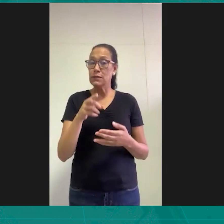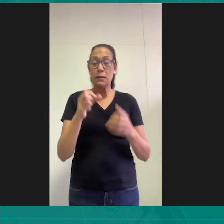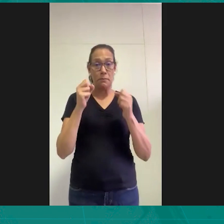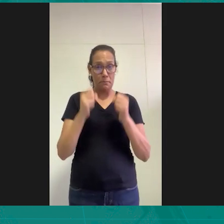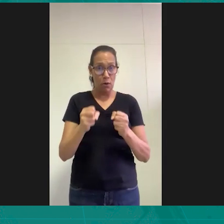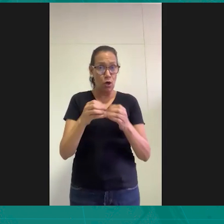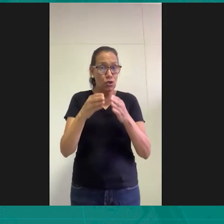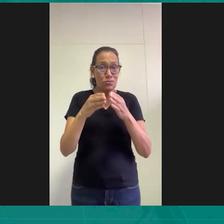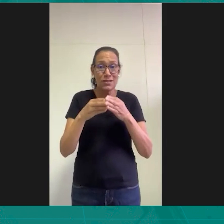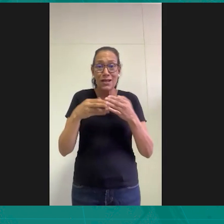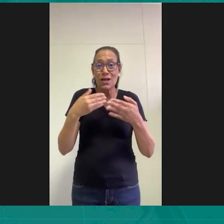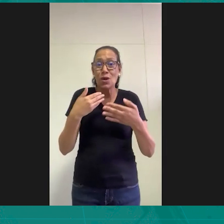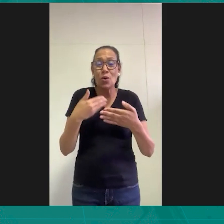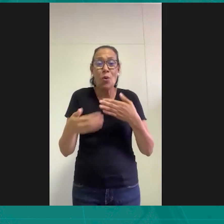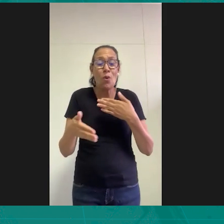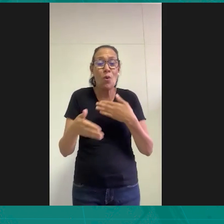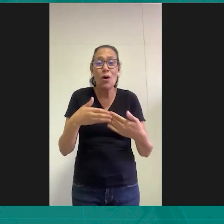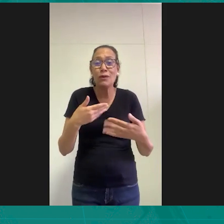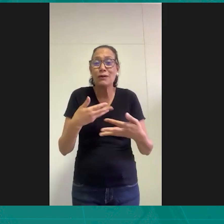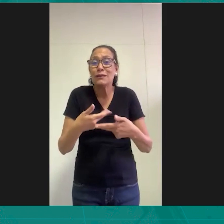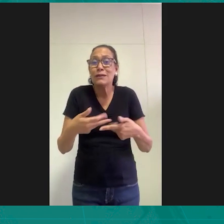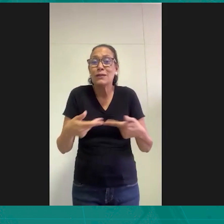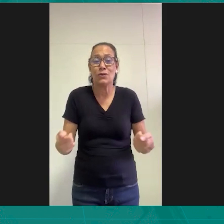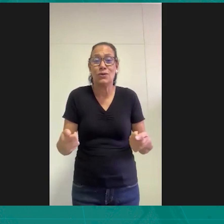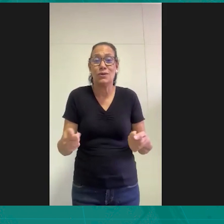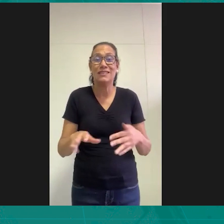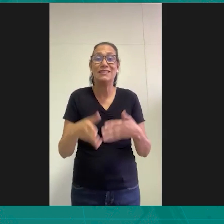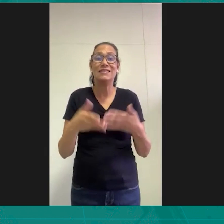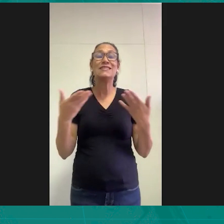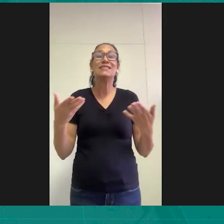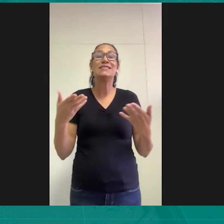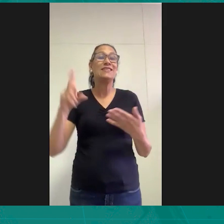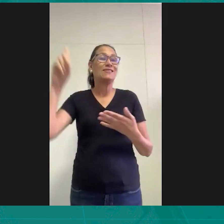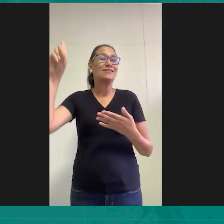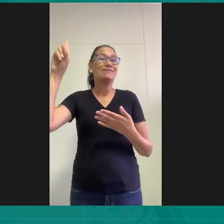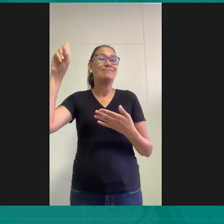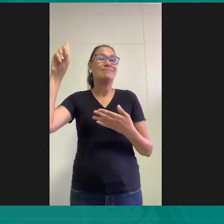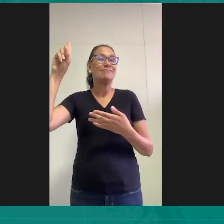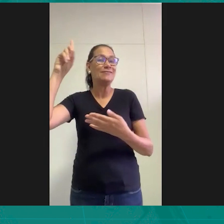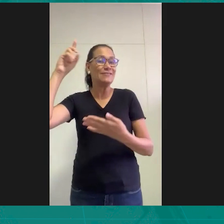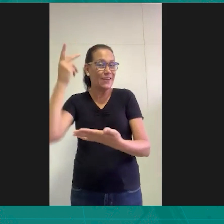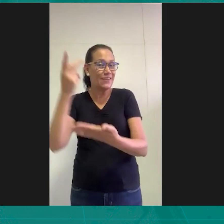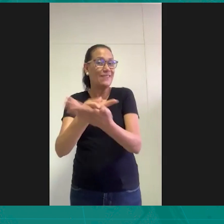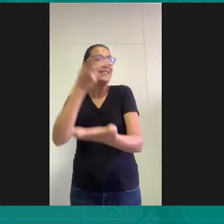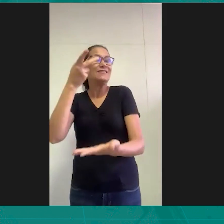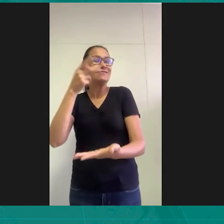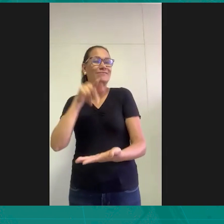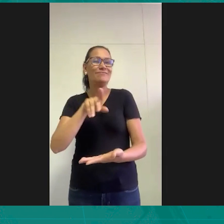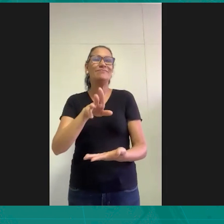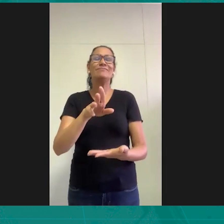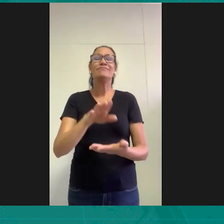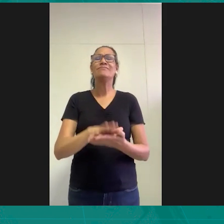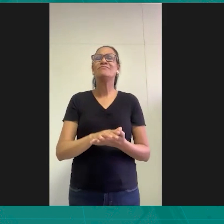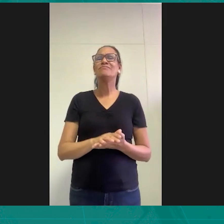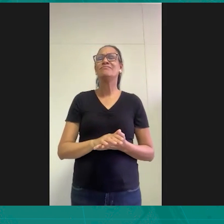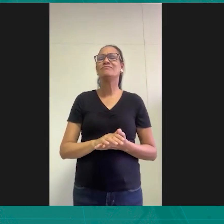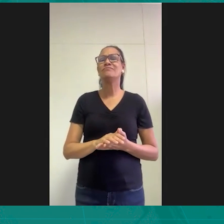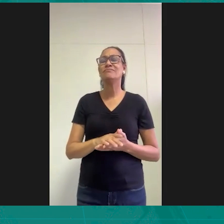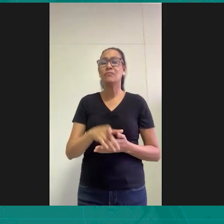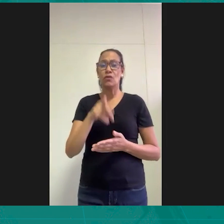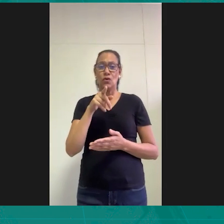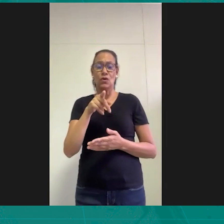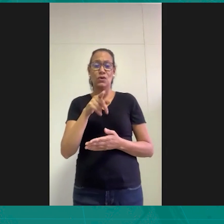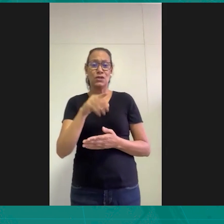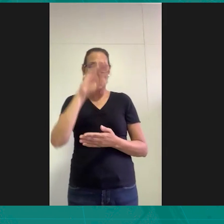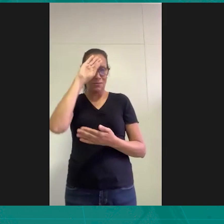farei. Se me amais, guardareis os meus mandamentos. O que quer dizer tudo isso, hein? Quer dizer que então daqui